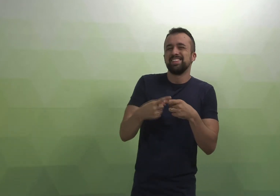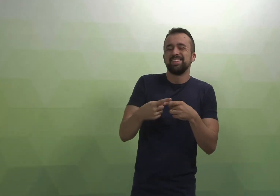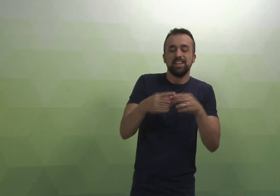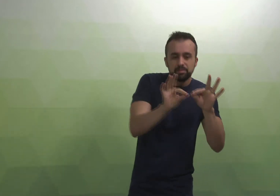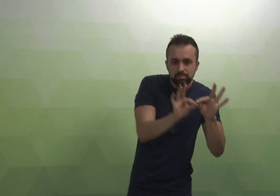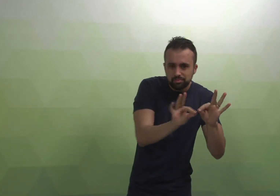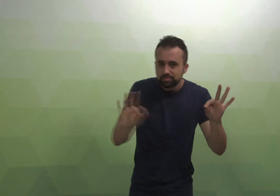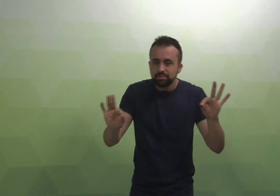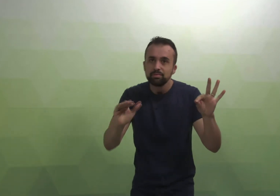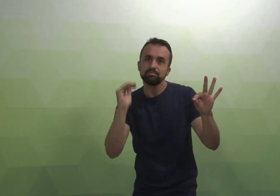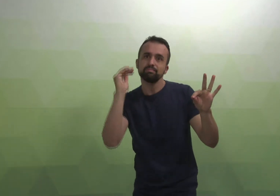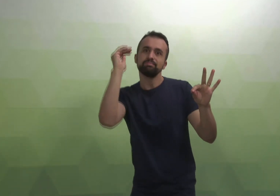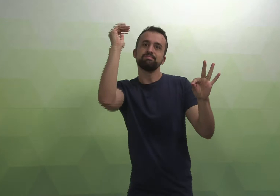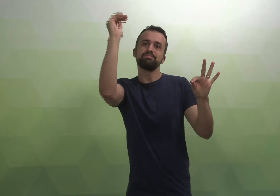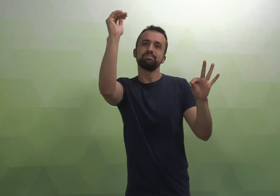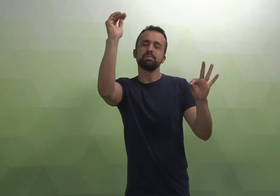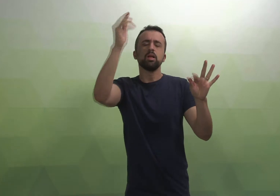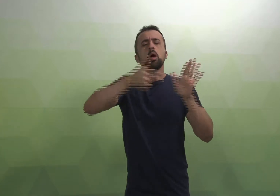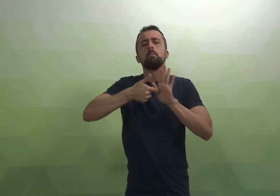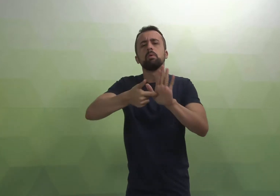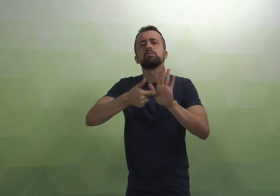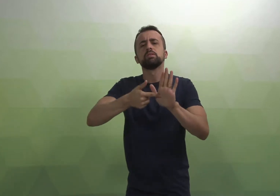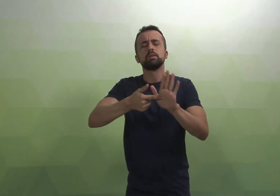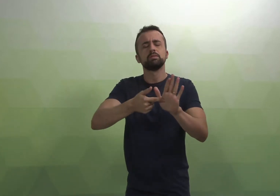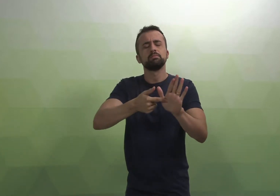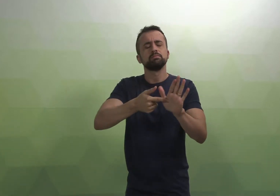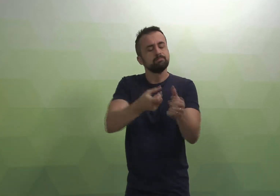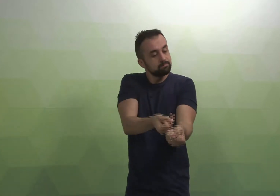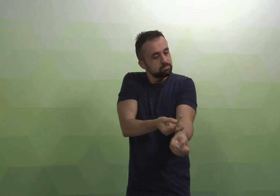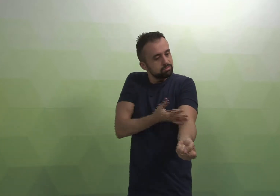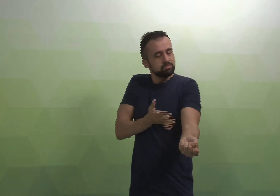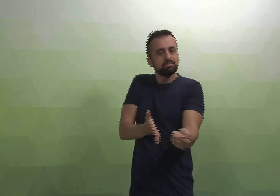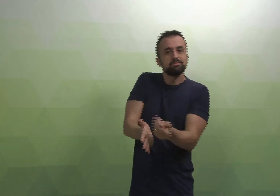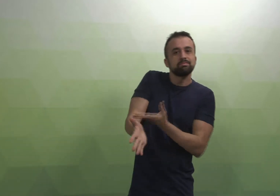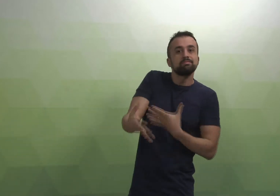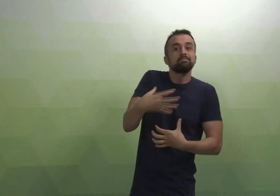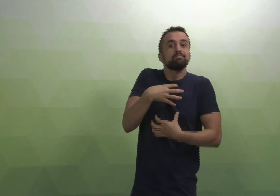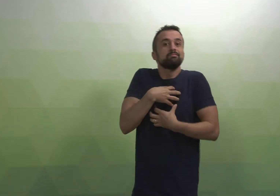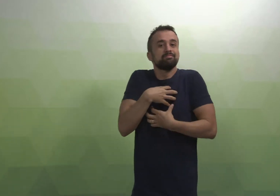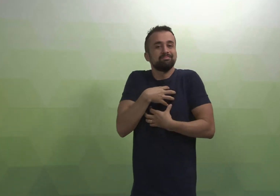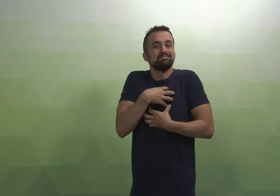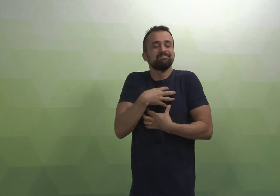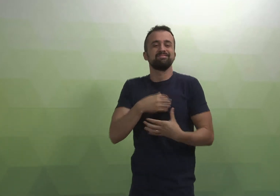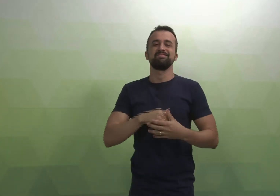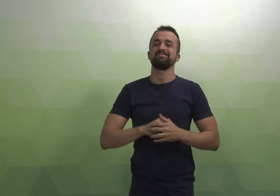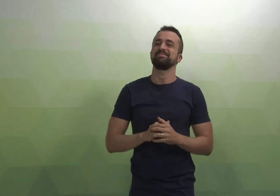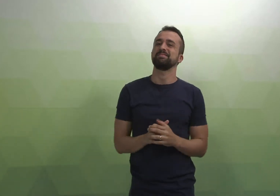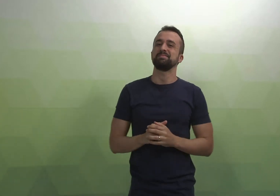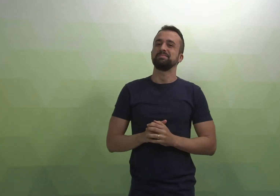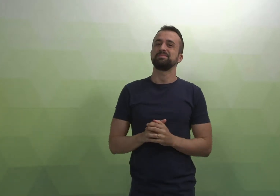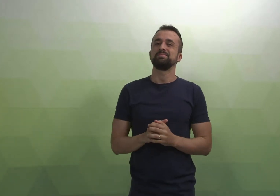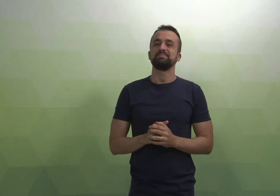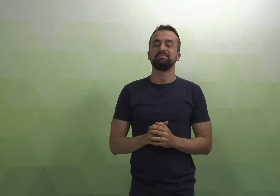corporais como aspectos suprassegmentais para demonstrarem